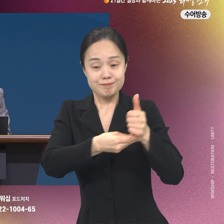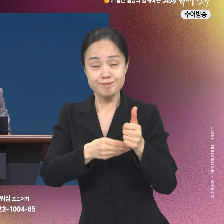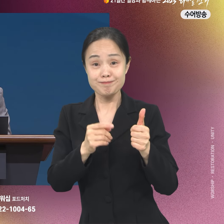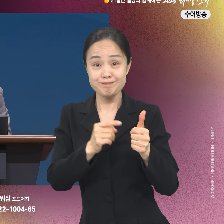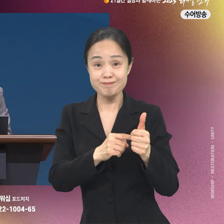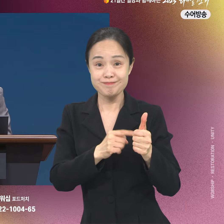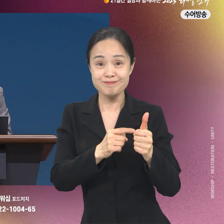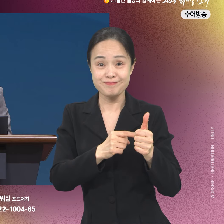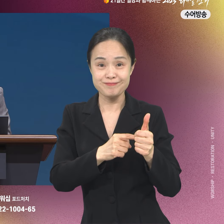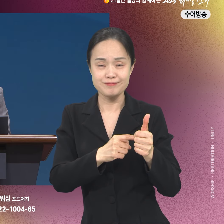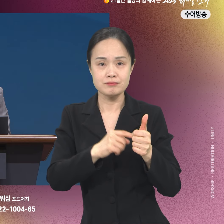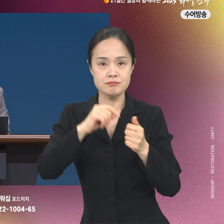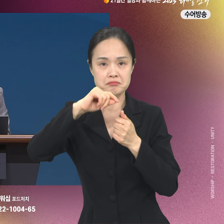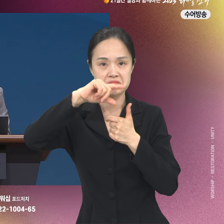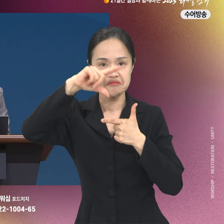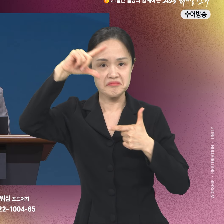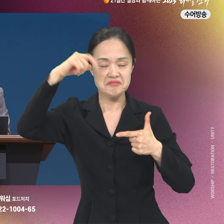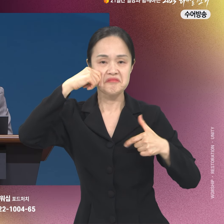가당키나 하겠냐라고.